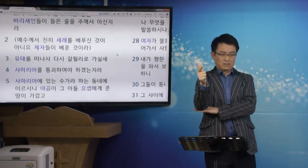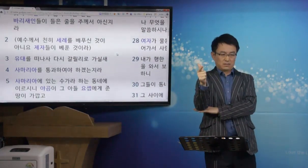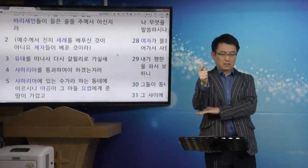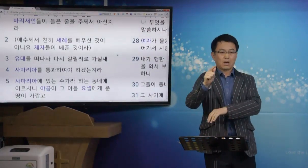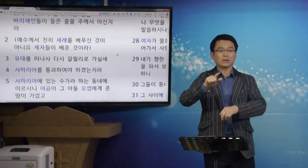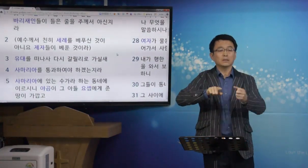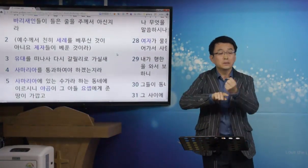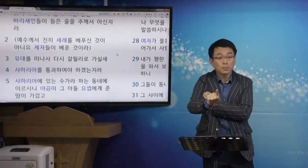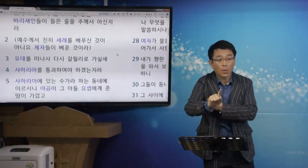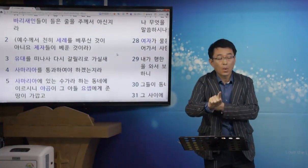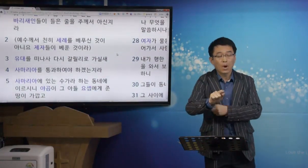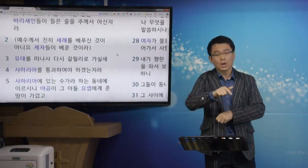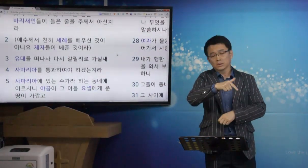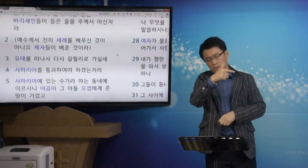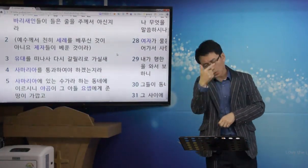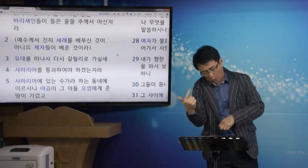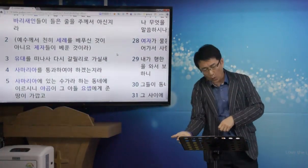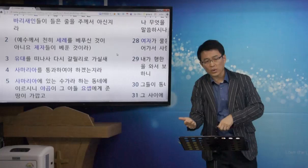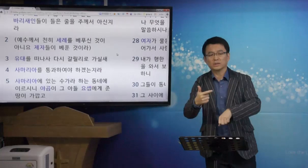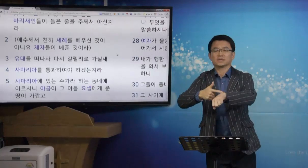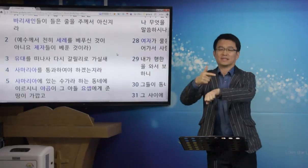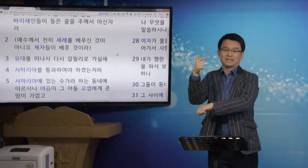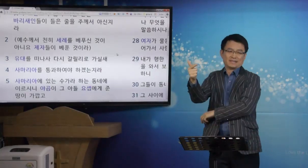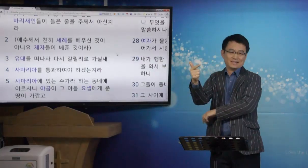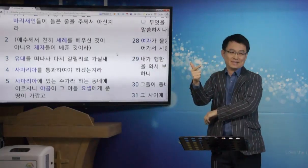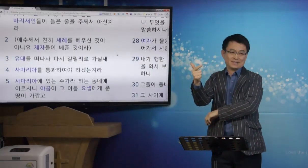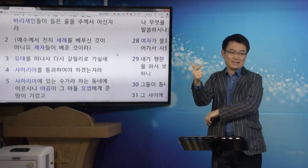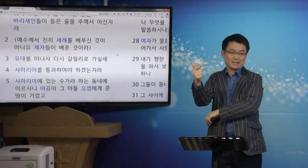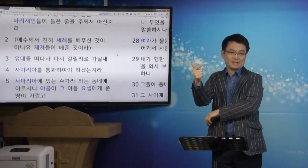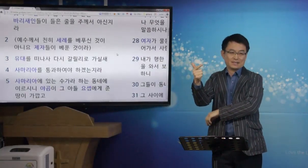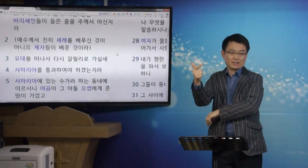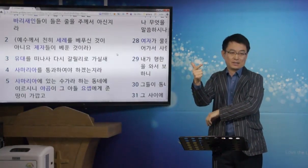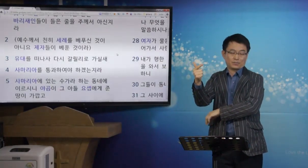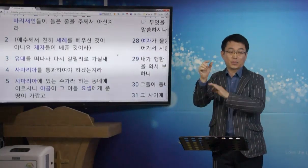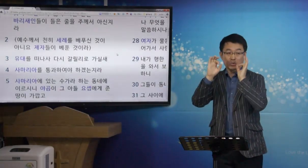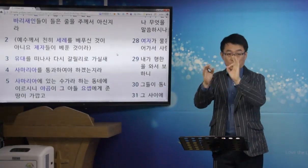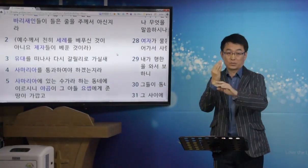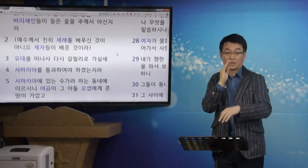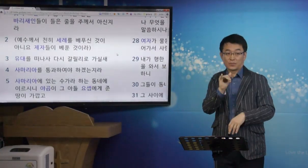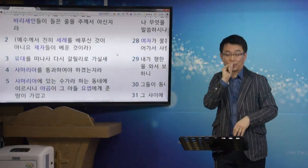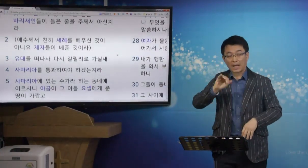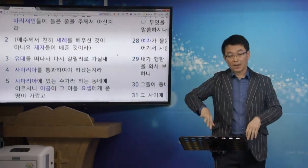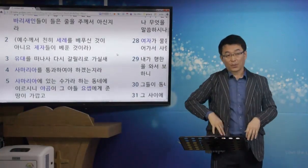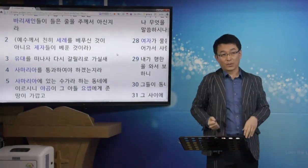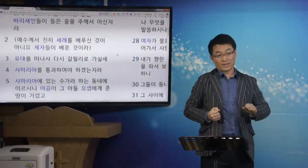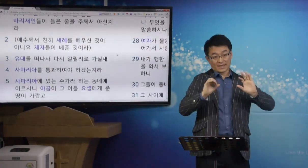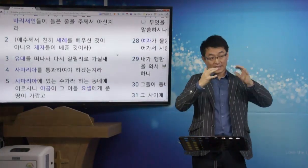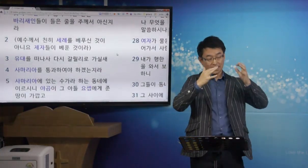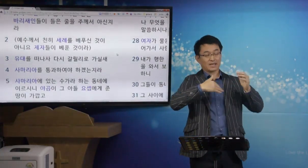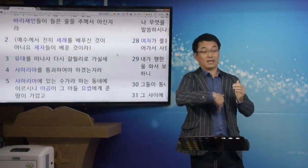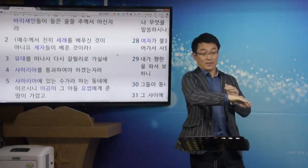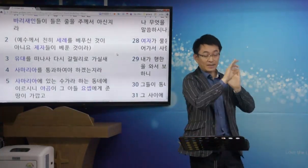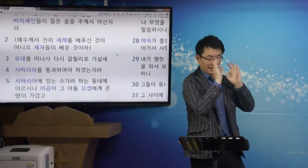이것은 로마 시간 6시를 말할 수 있습니다. 저녁 6시 라고 볼 수 있습니다.